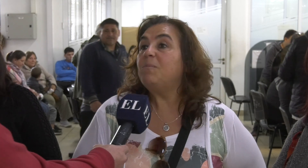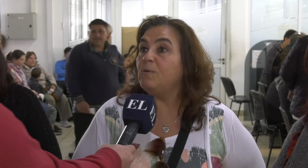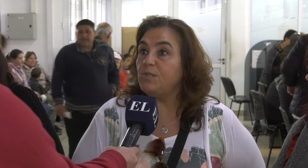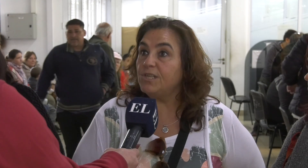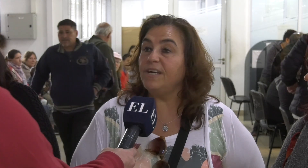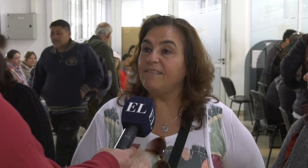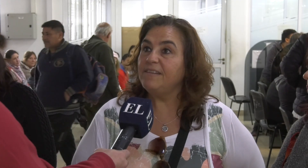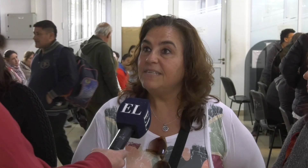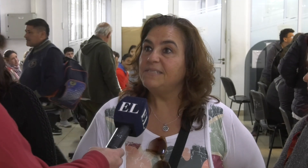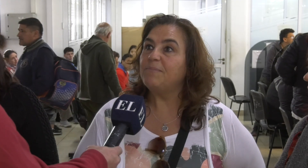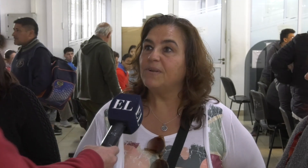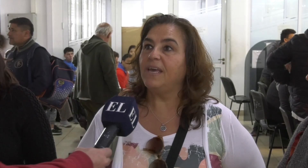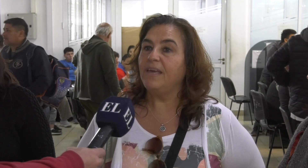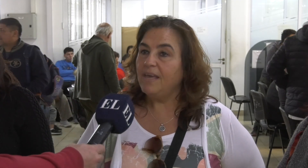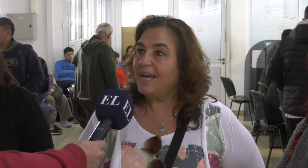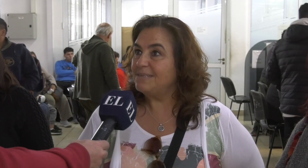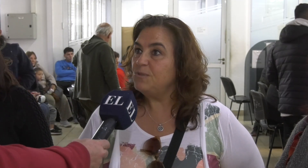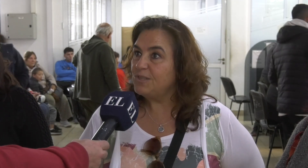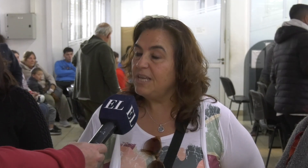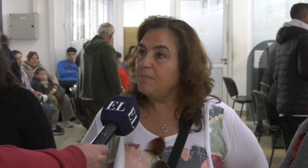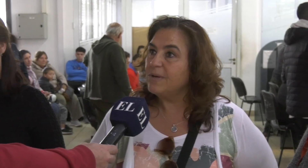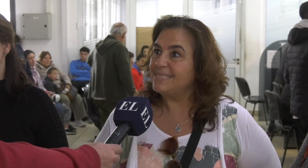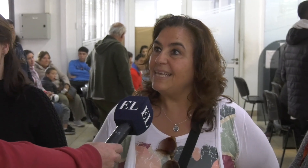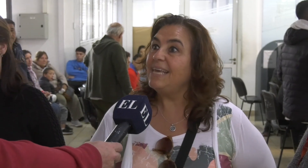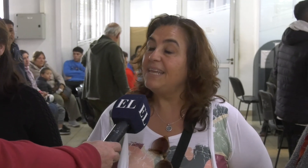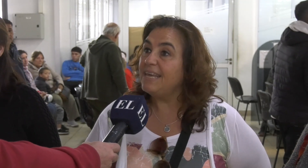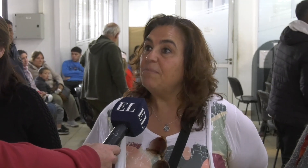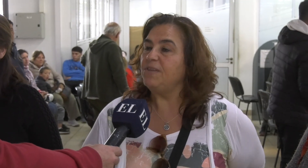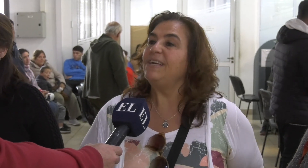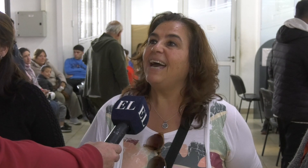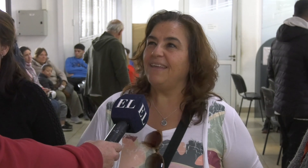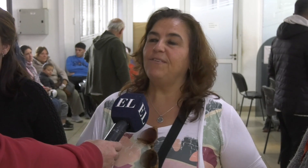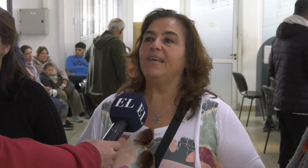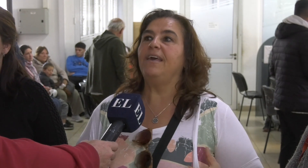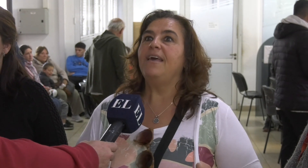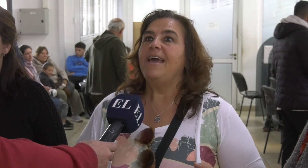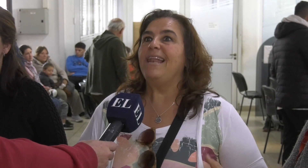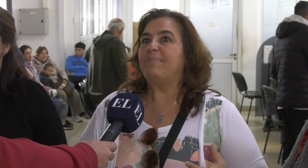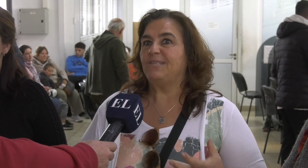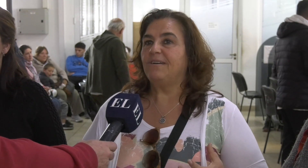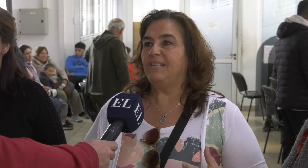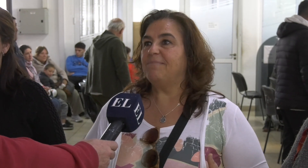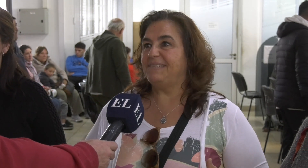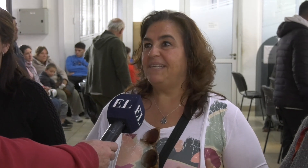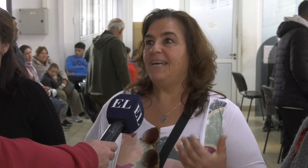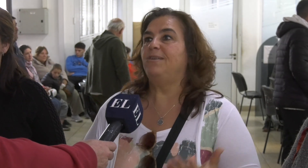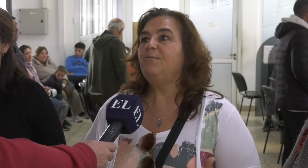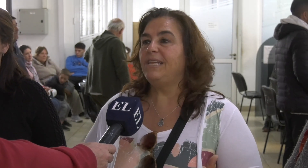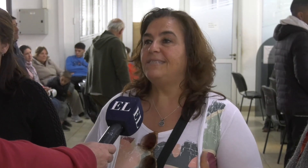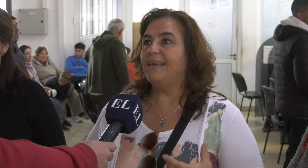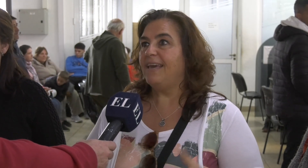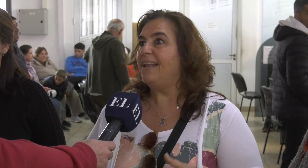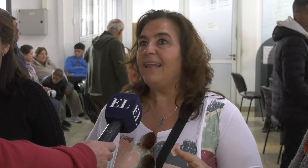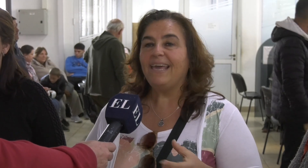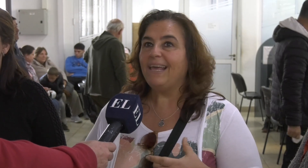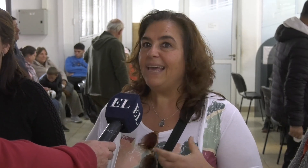Celebramos mucho esta instancia porque hace mucho tiempo que se quiere modificar esto de que la persona con discapacidad no